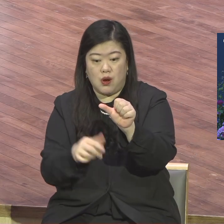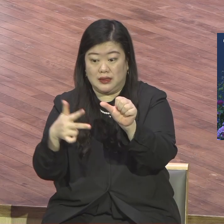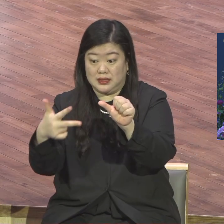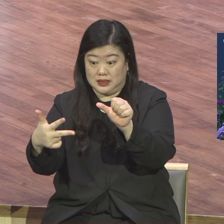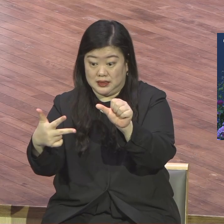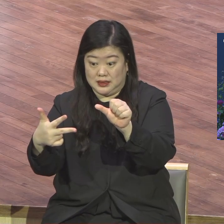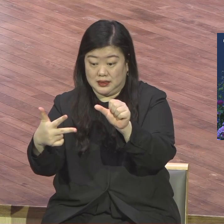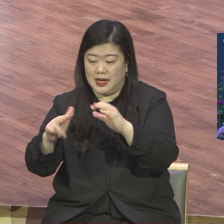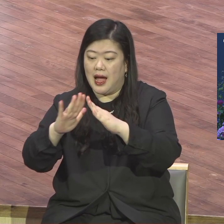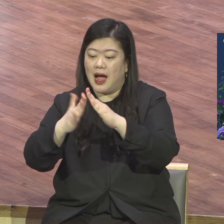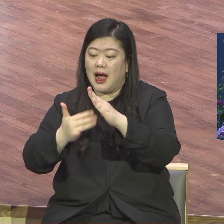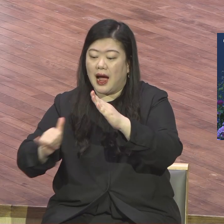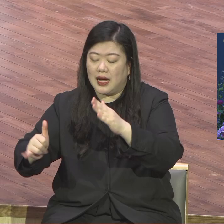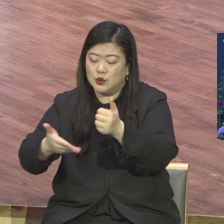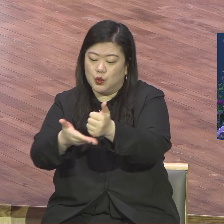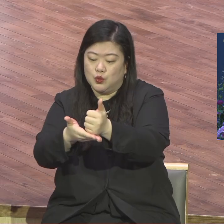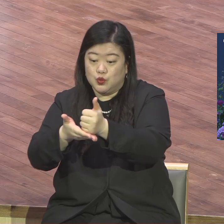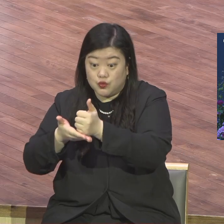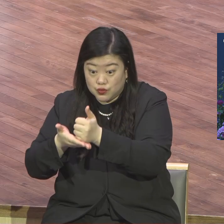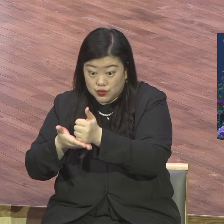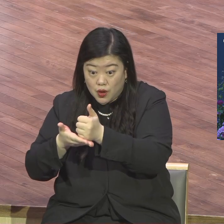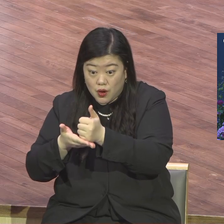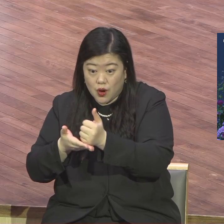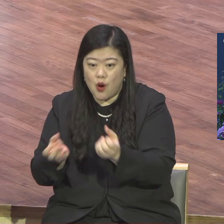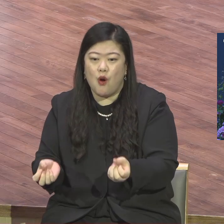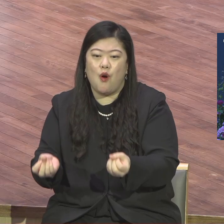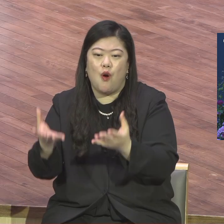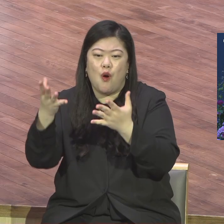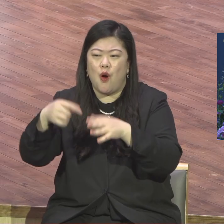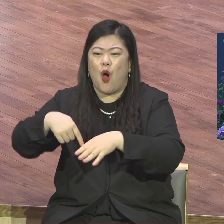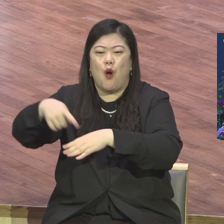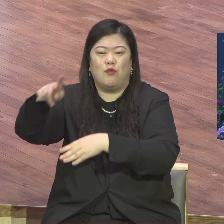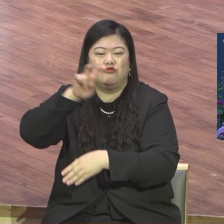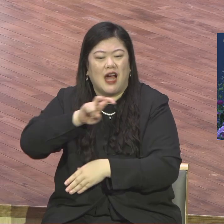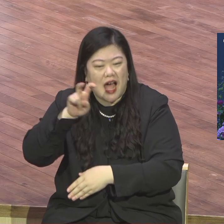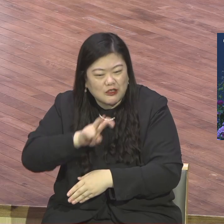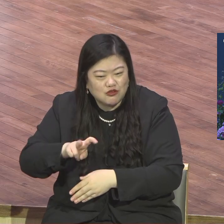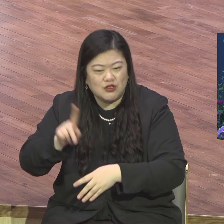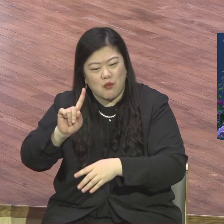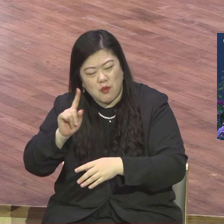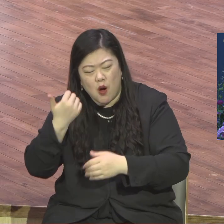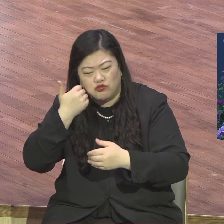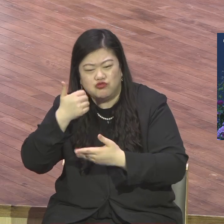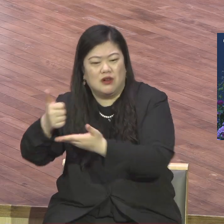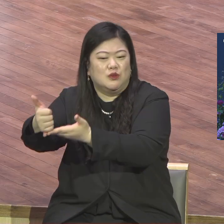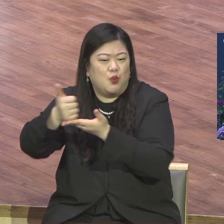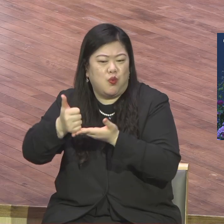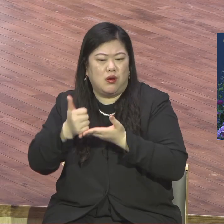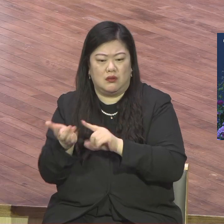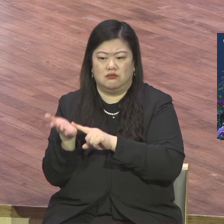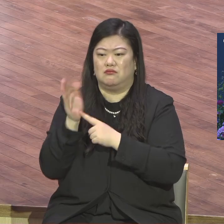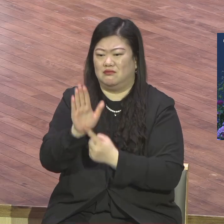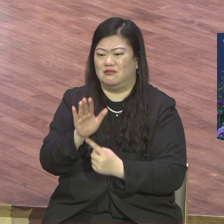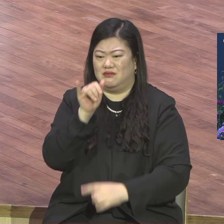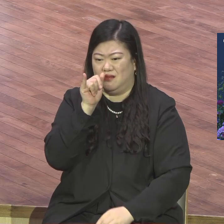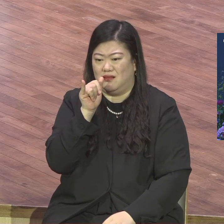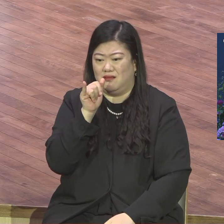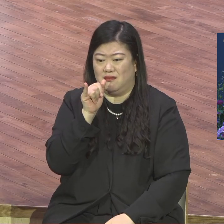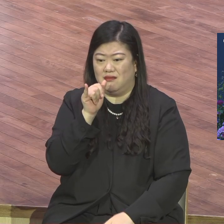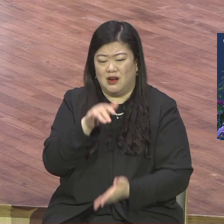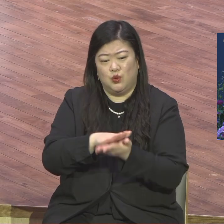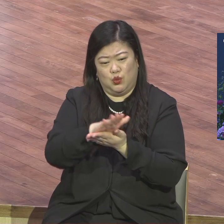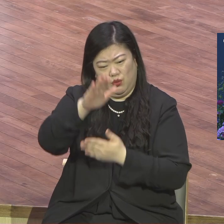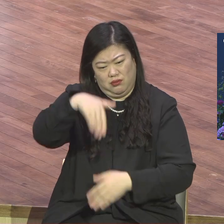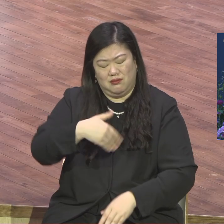본당 카본한테 개최합니다. 여기서 이날 여러분들이요, 이제